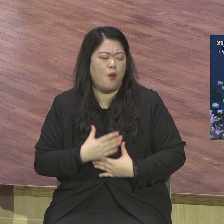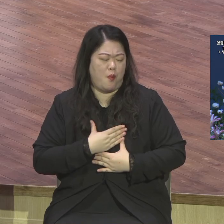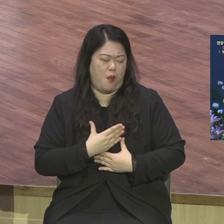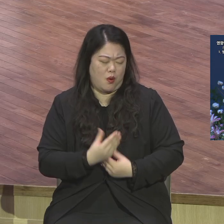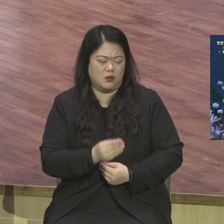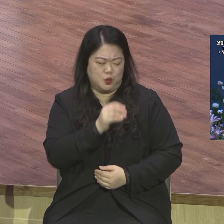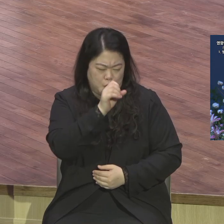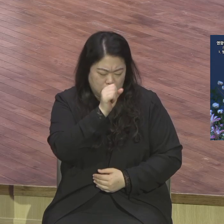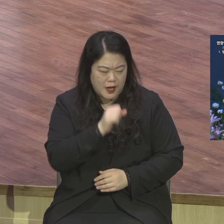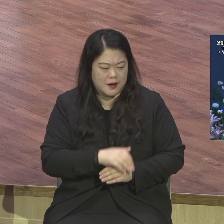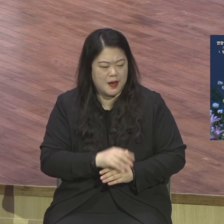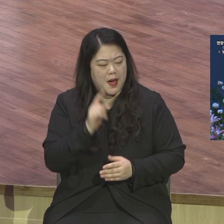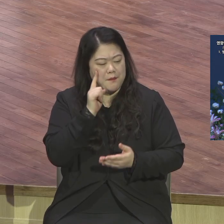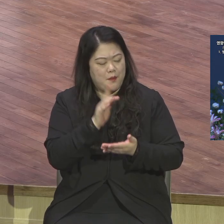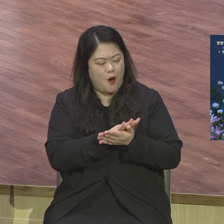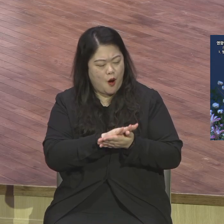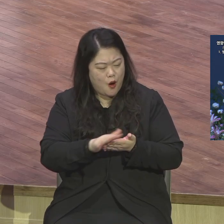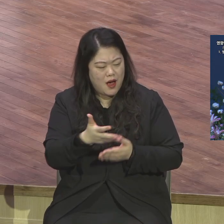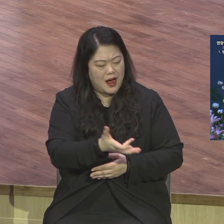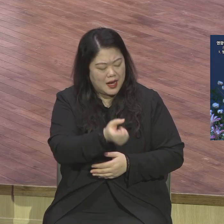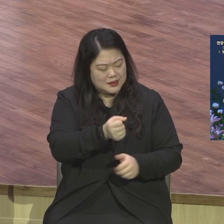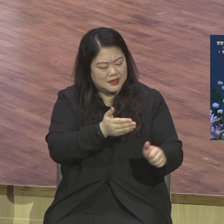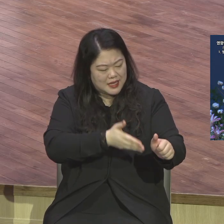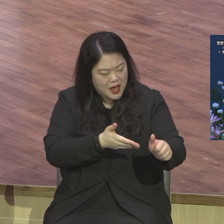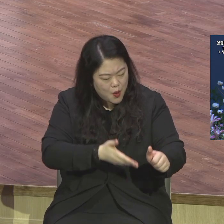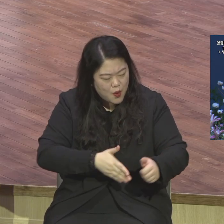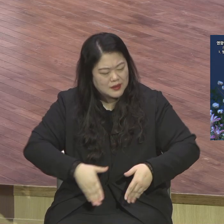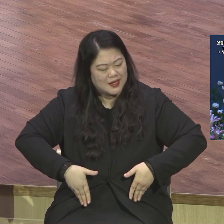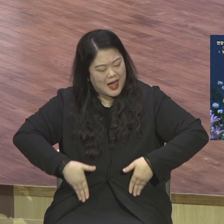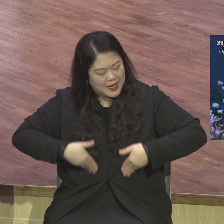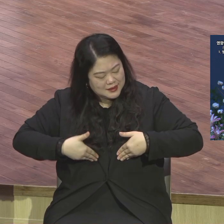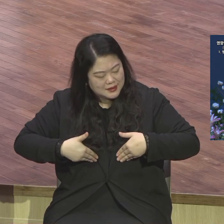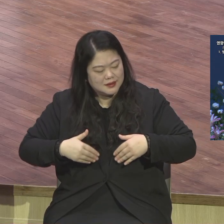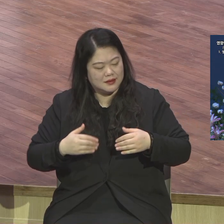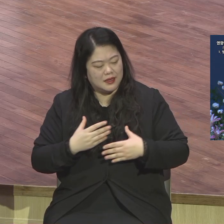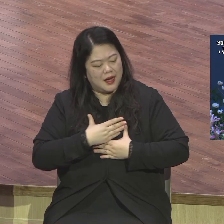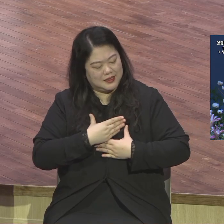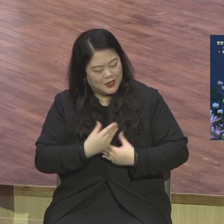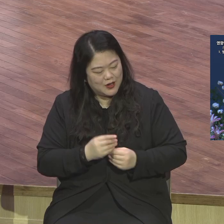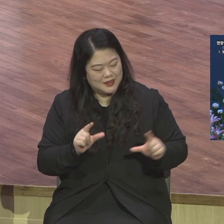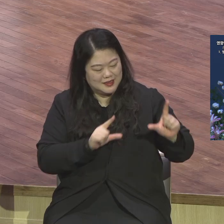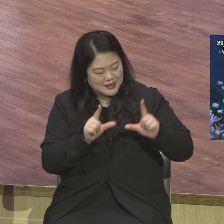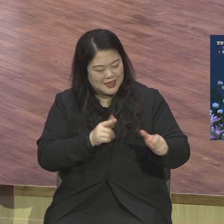하라, 배부르게 하라 하면 무슨 의미가 있느냐?